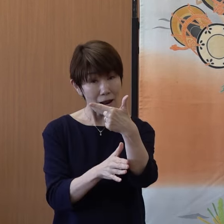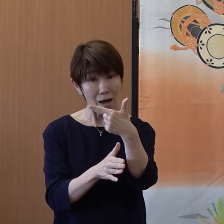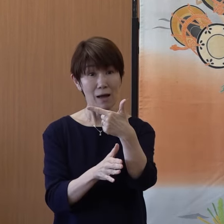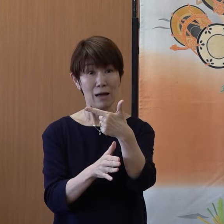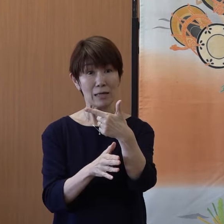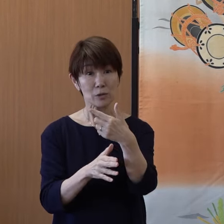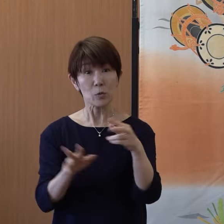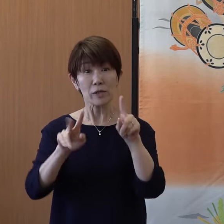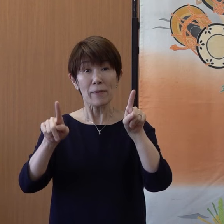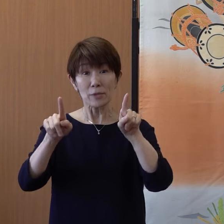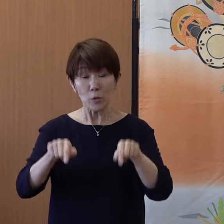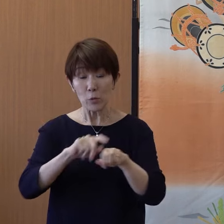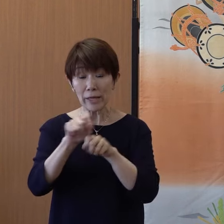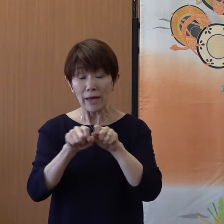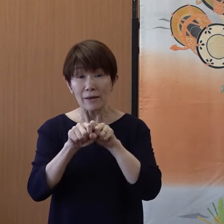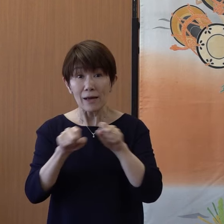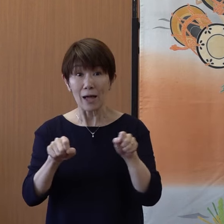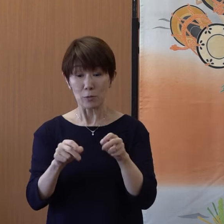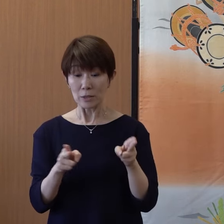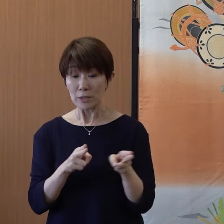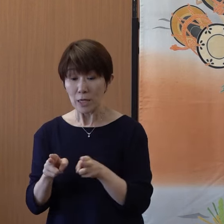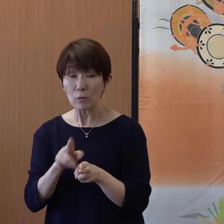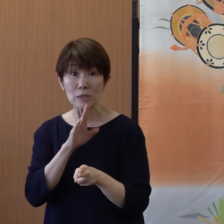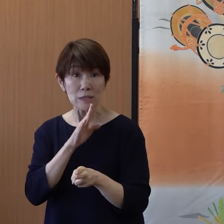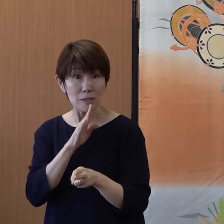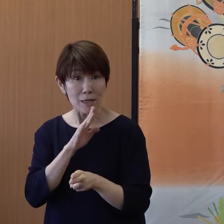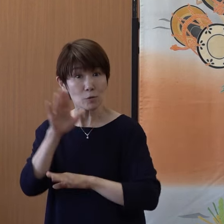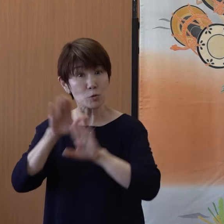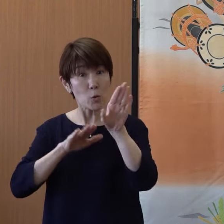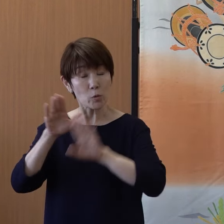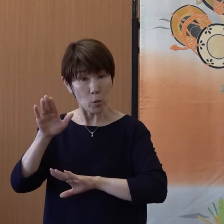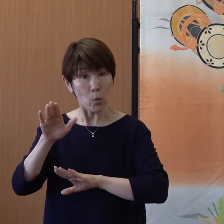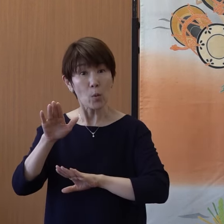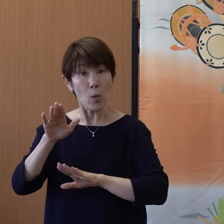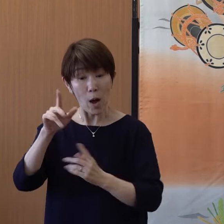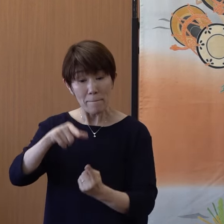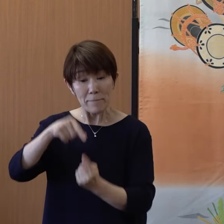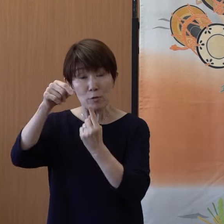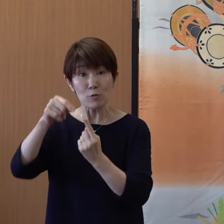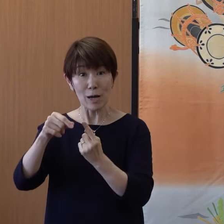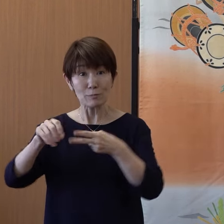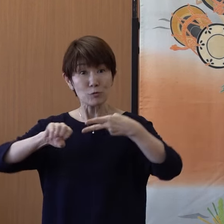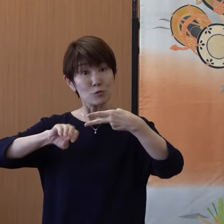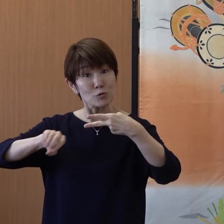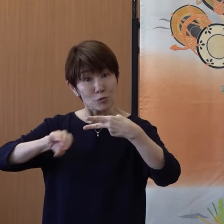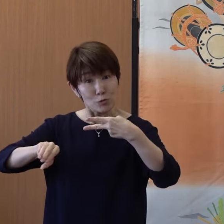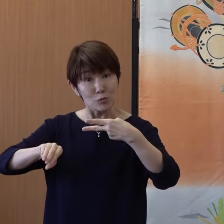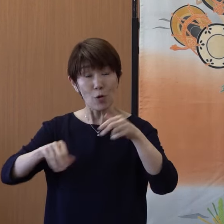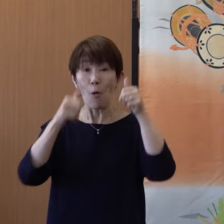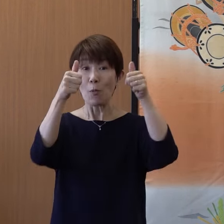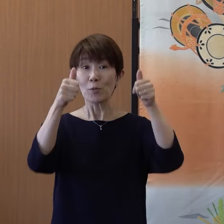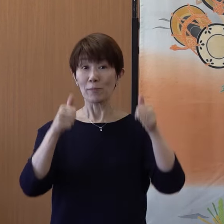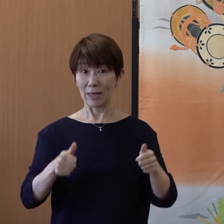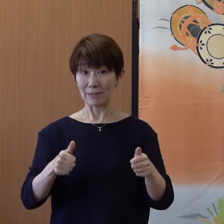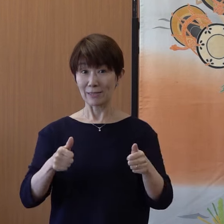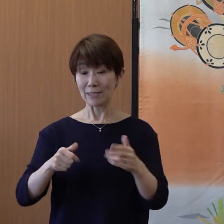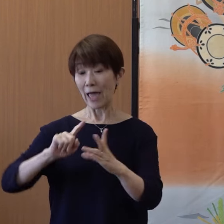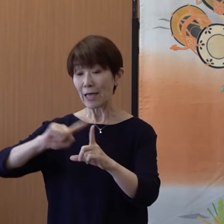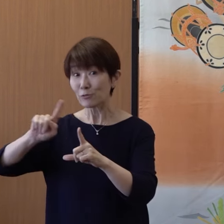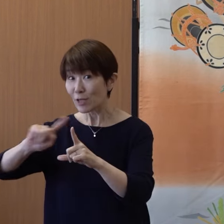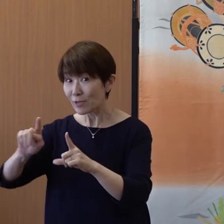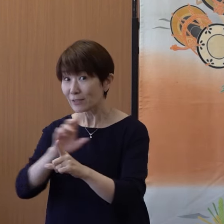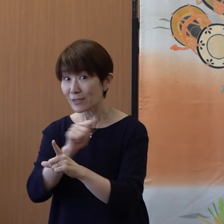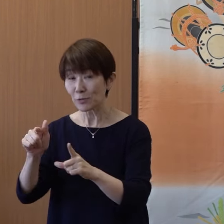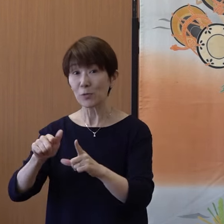や制度の実施状況をピックアップニュースとしてホームページや SNS での発信により